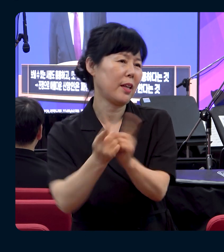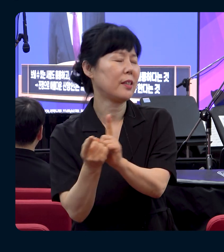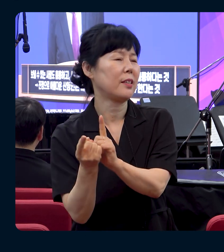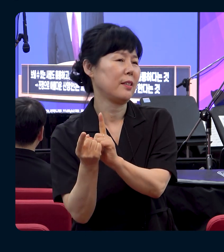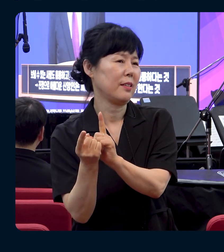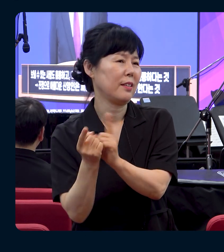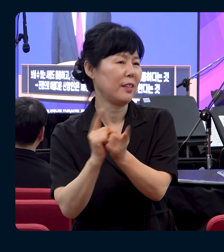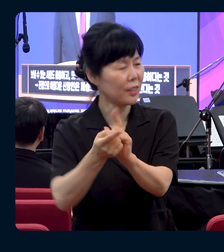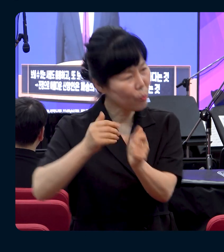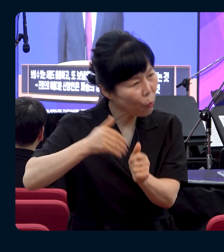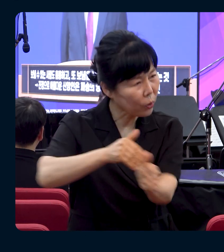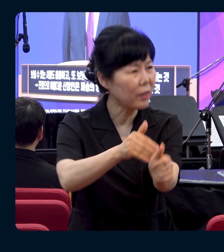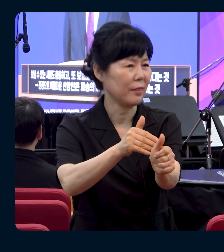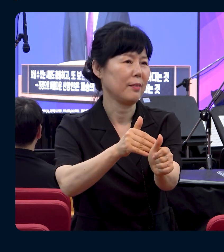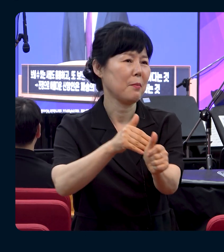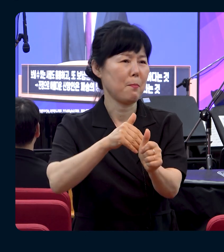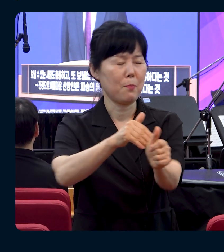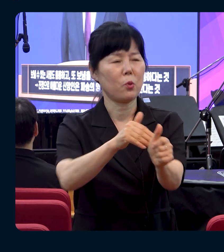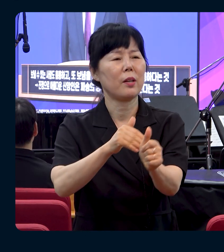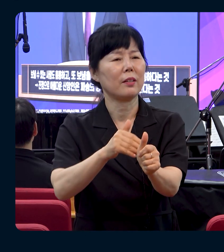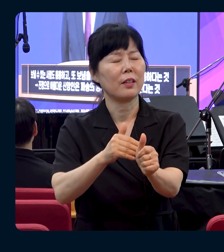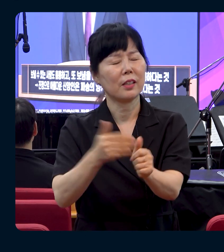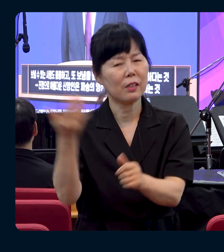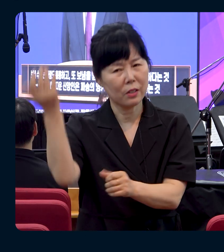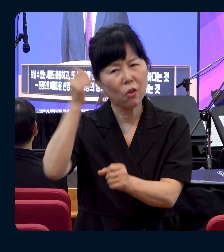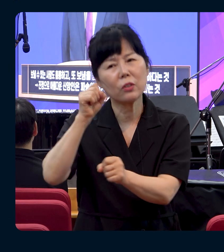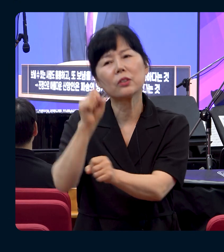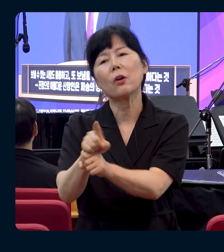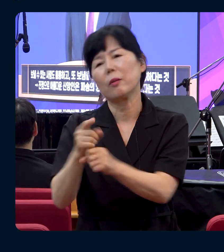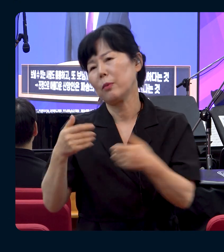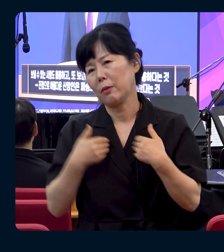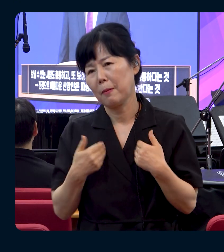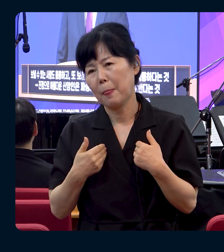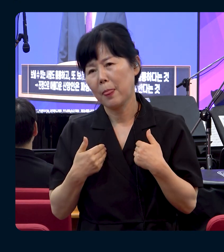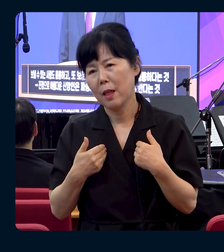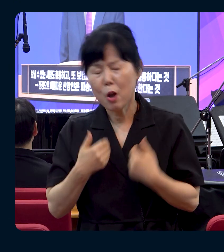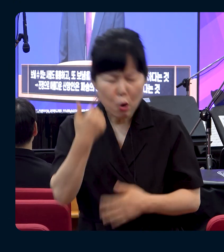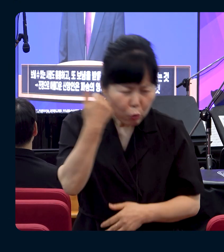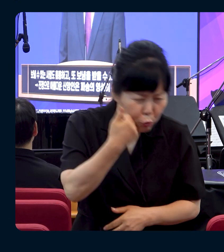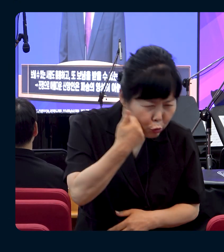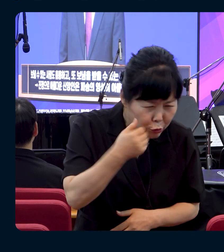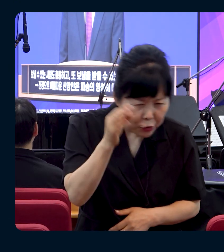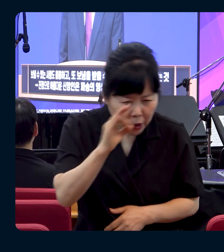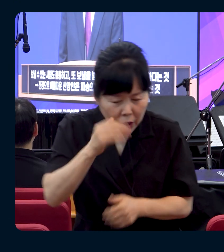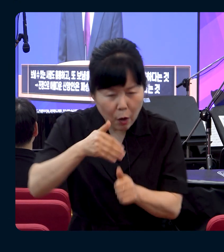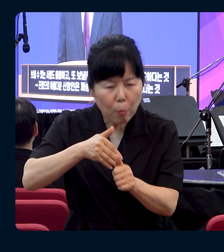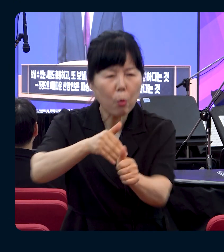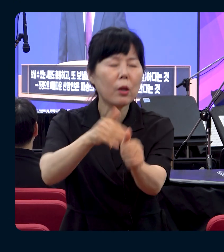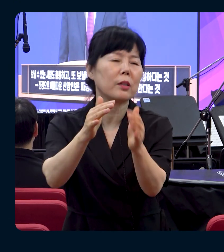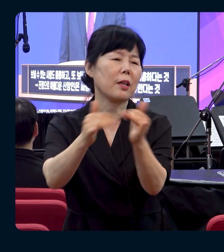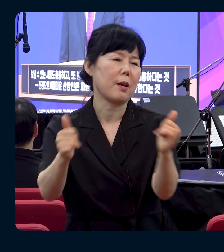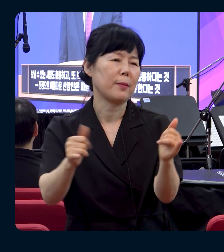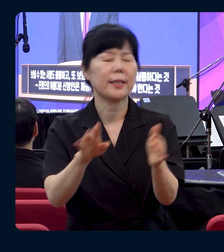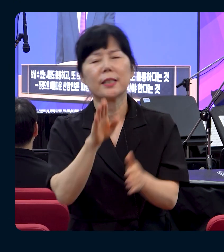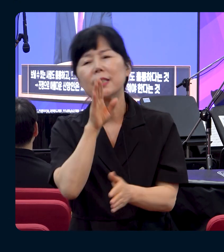신앙이라고 한다면 이럴 때 누군가를 보낼 수 있는 그런 사람이 되어야 하는 거